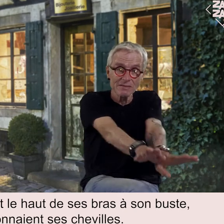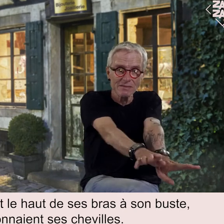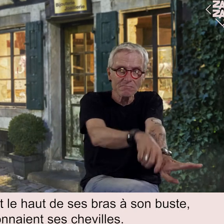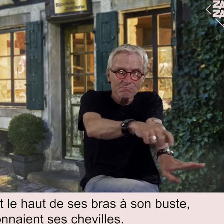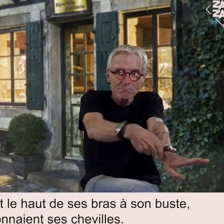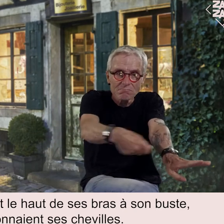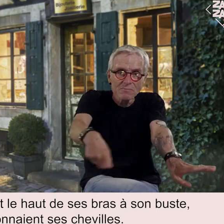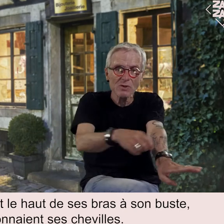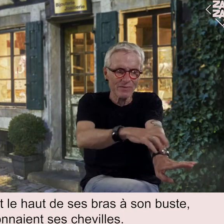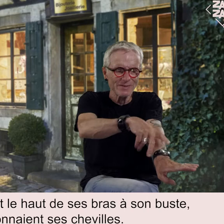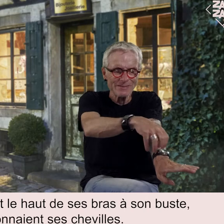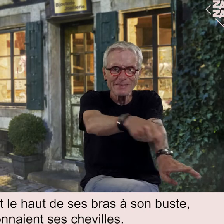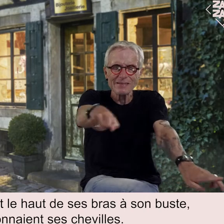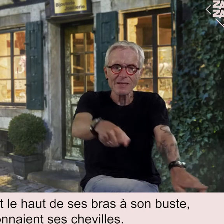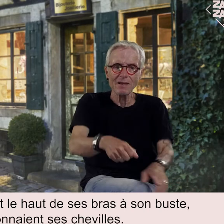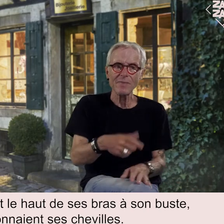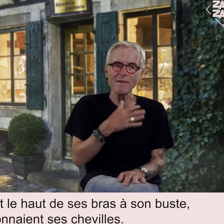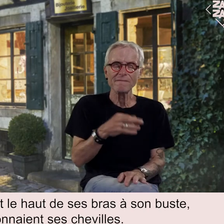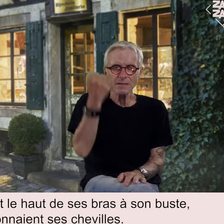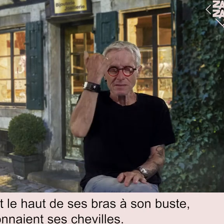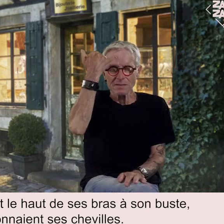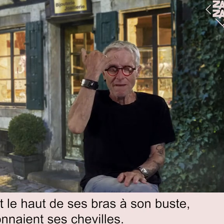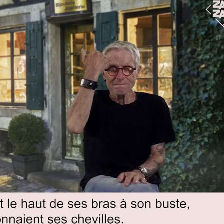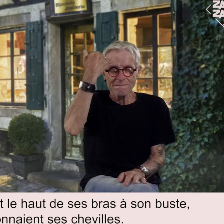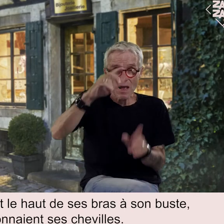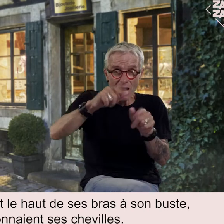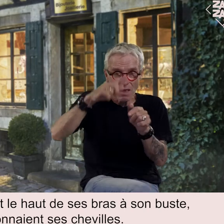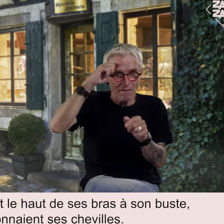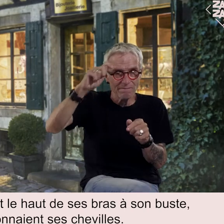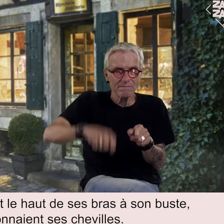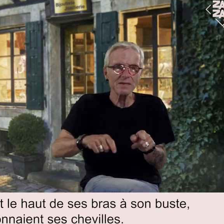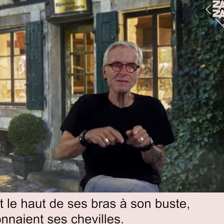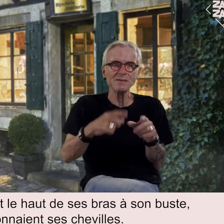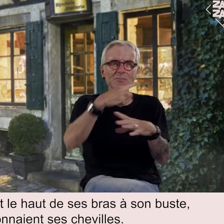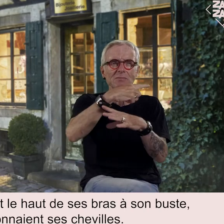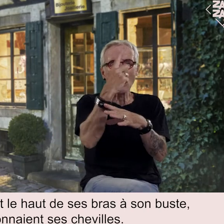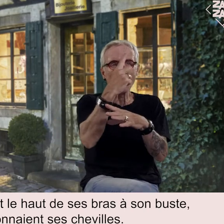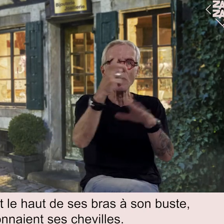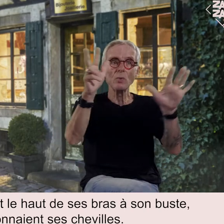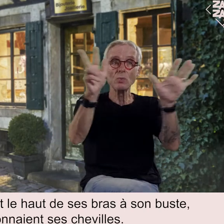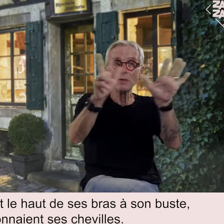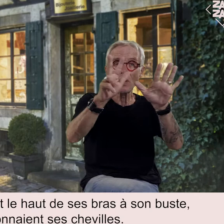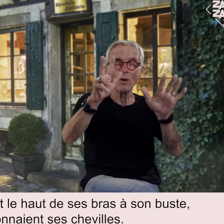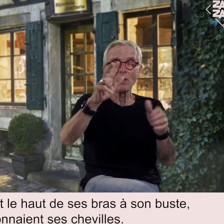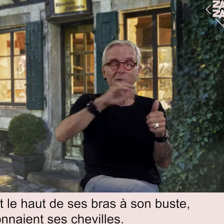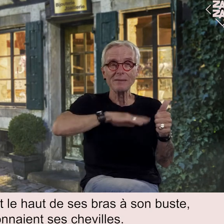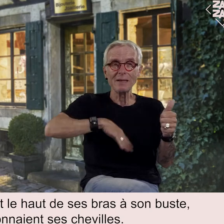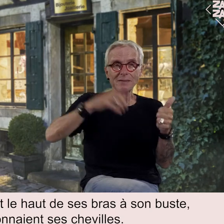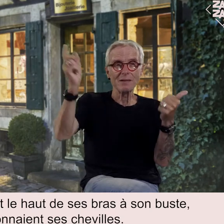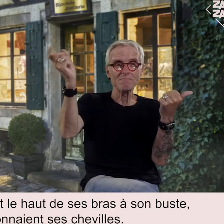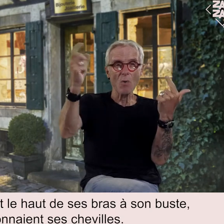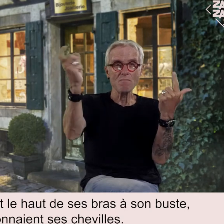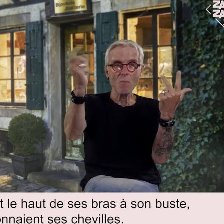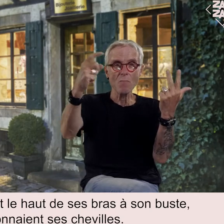Cependant, l'idée de son fils la soutenait. Et comme la pendule frappait huit coups, la dernière entrave tomba.